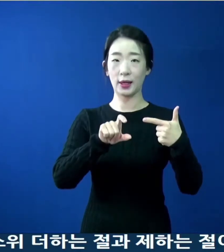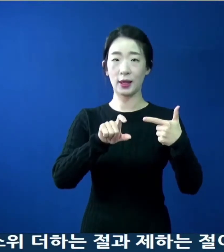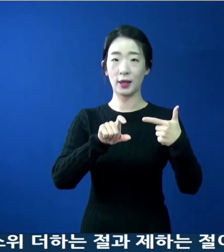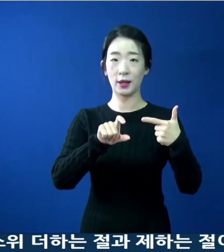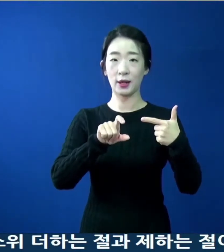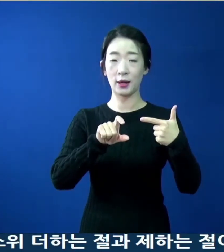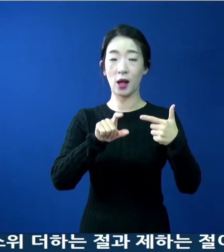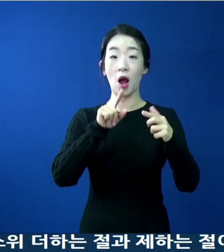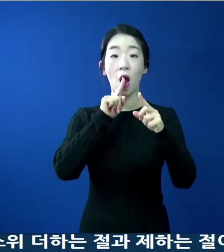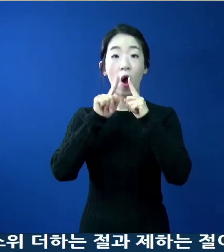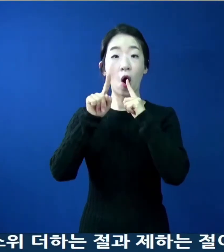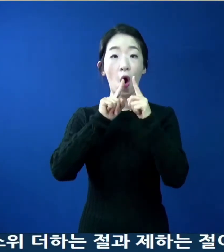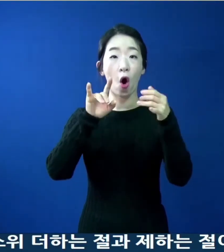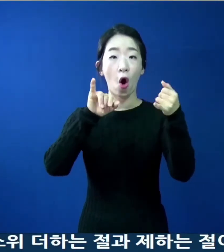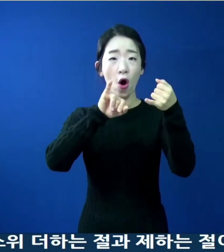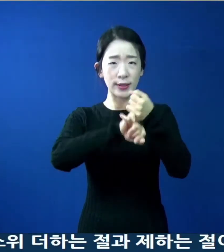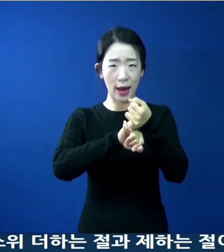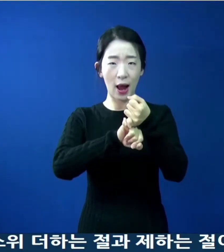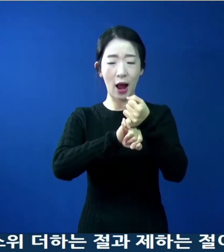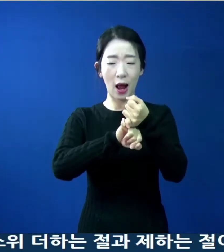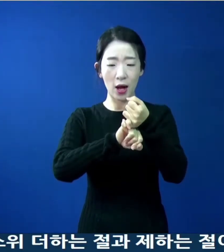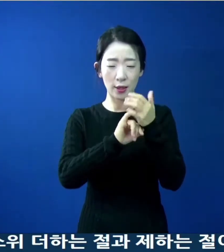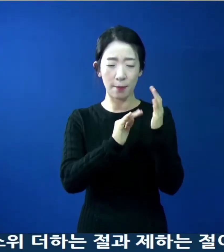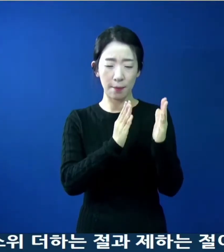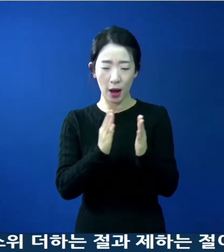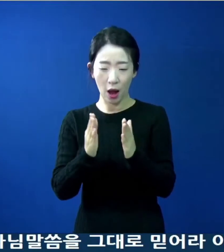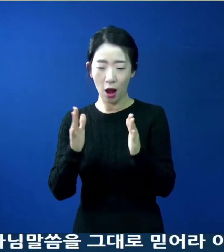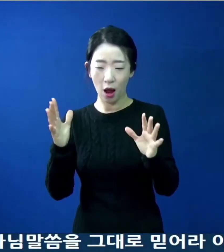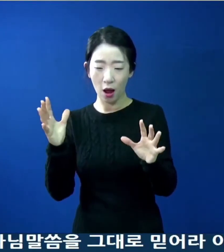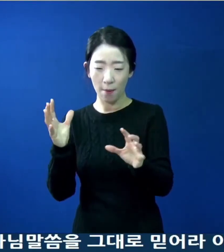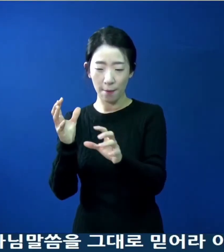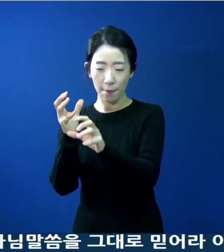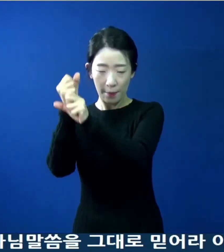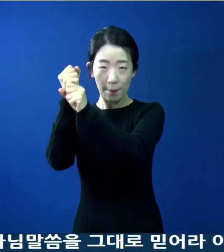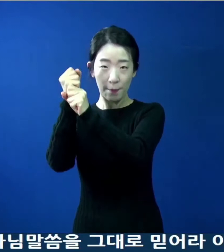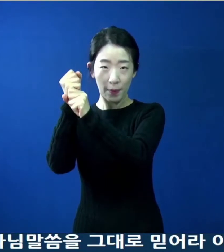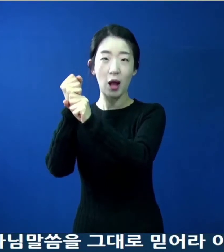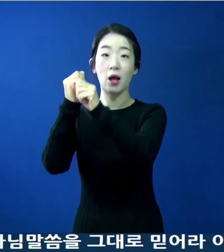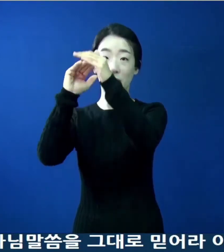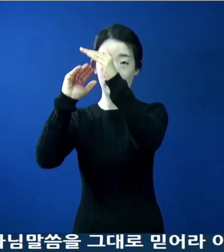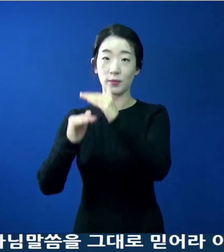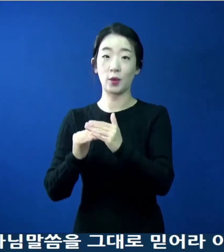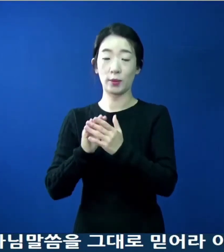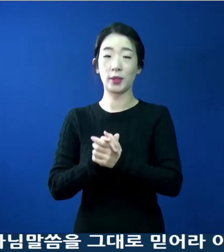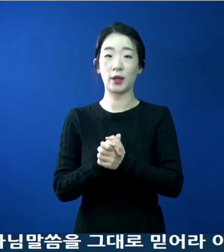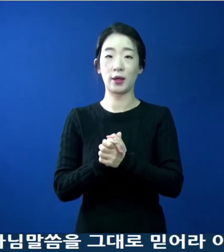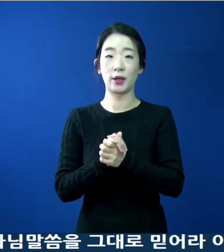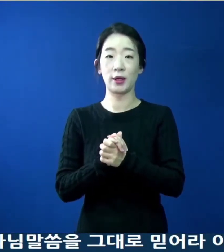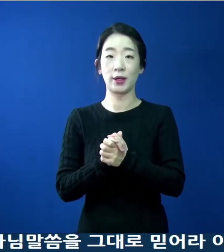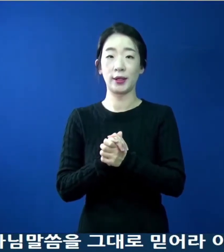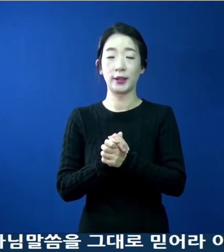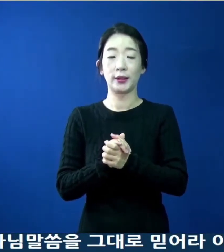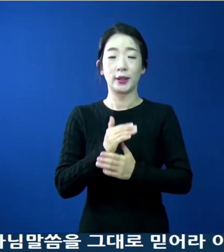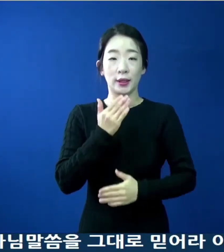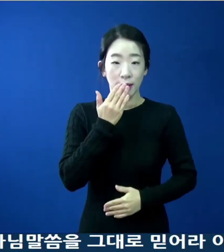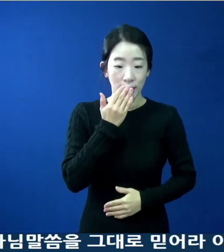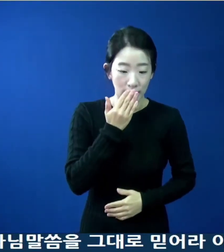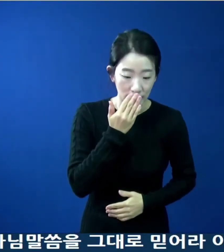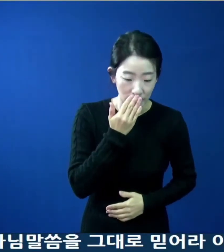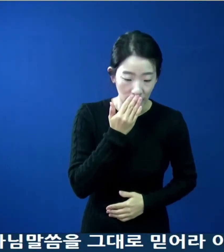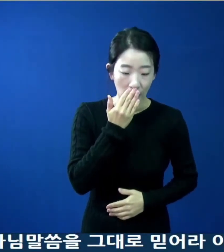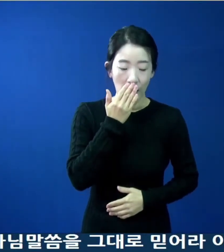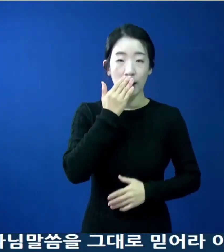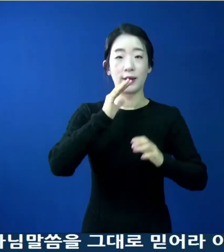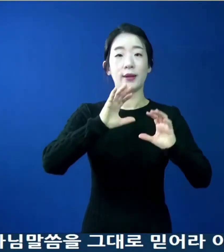언약을 마무리하는 형식입니다. 고대 근동 사회에는, 그러니까 이스라엘과 그